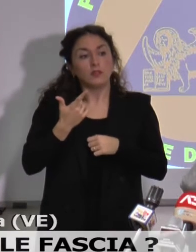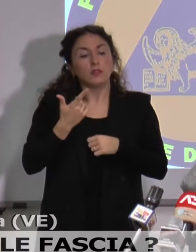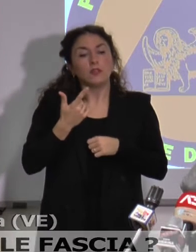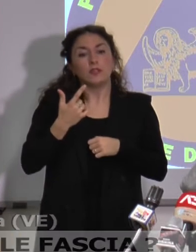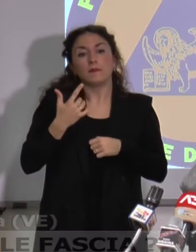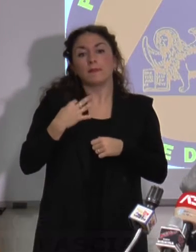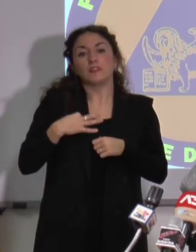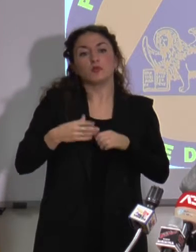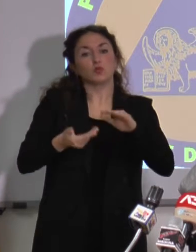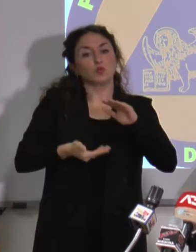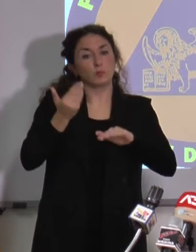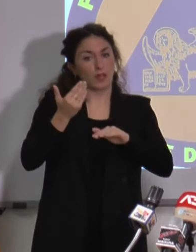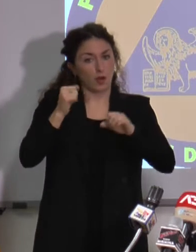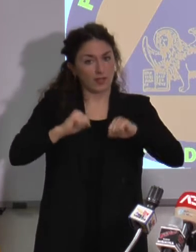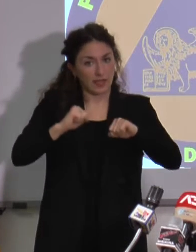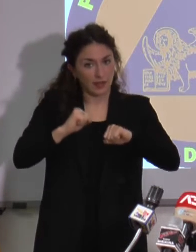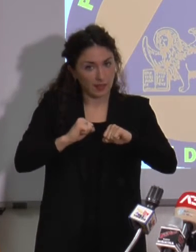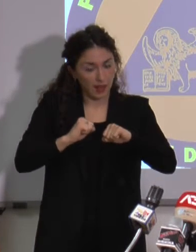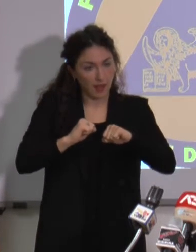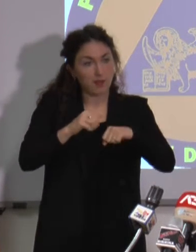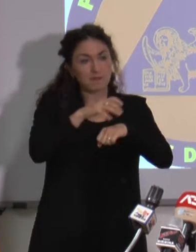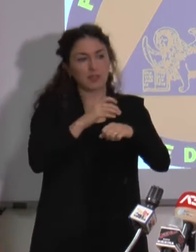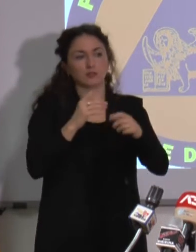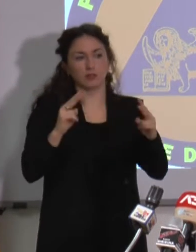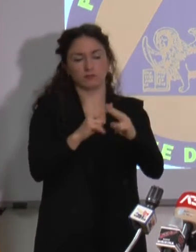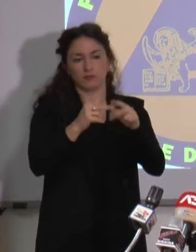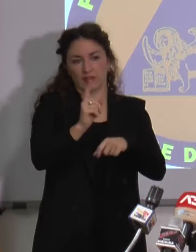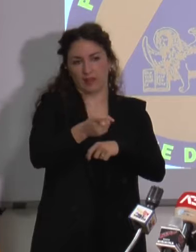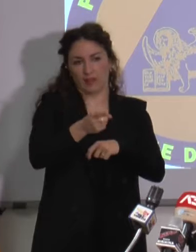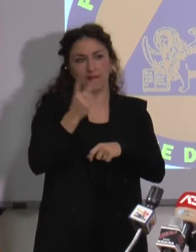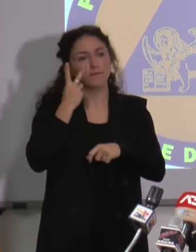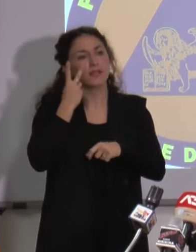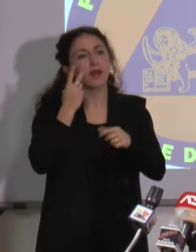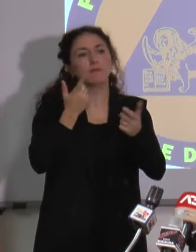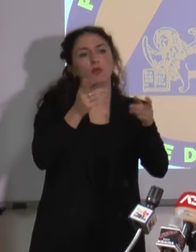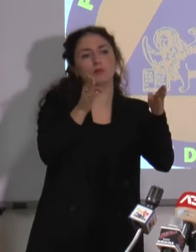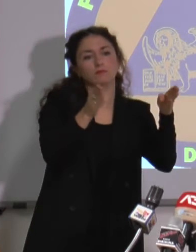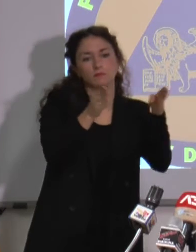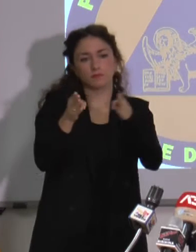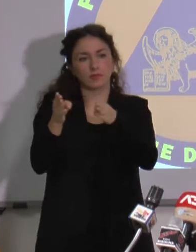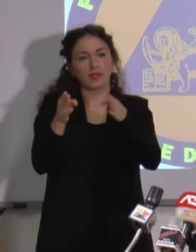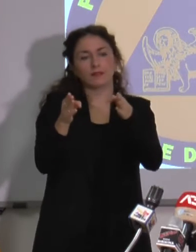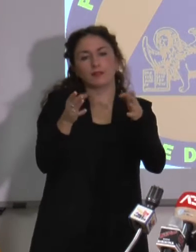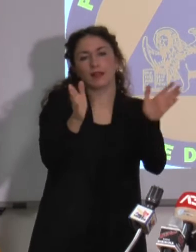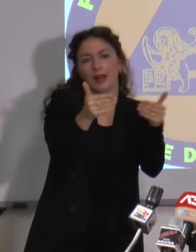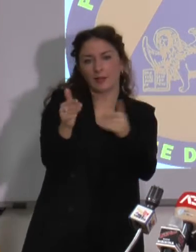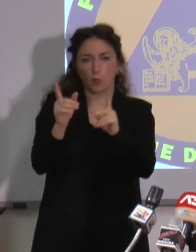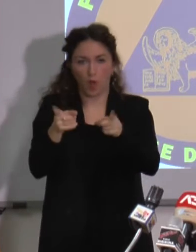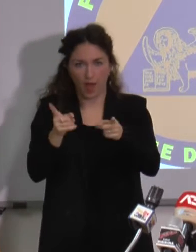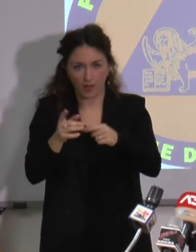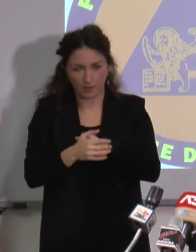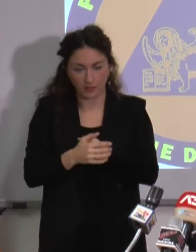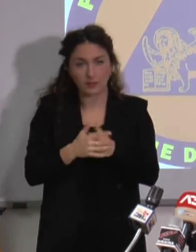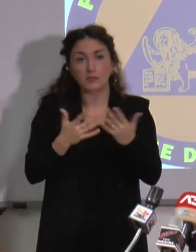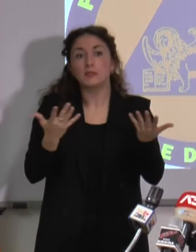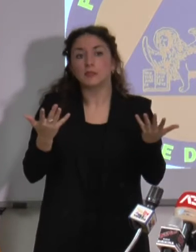il presidente del veneto luca zaia in attesa della definizione della fascia di appartenenza della regione di conseguenza di